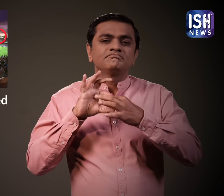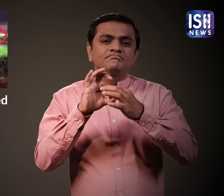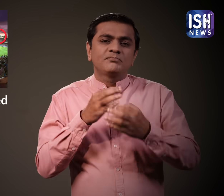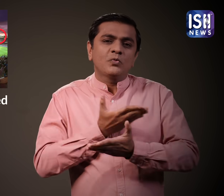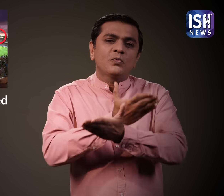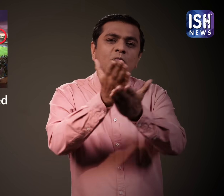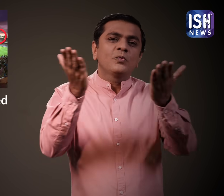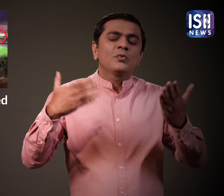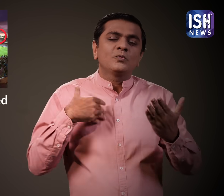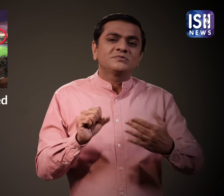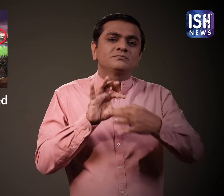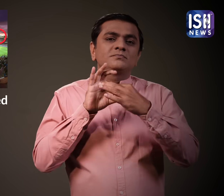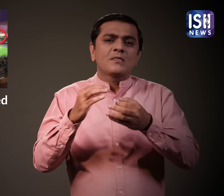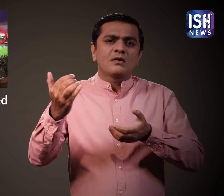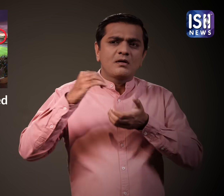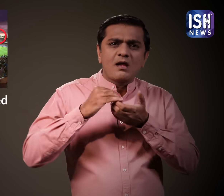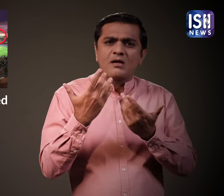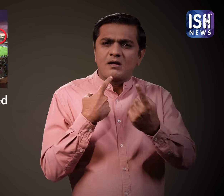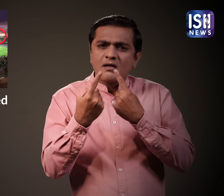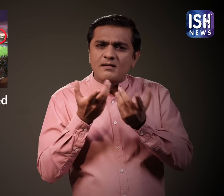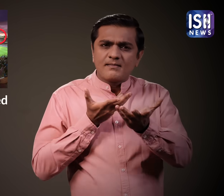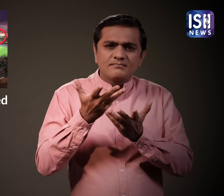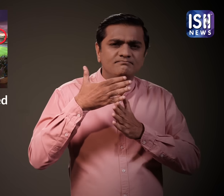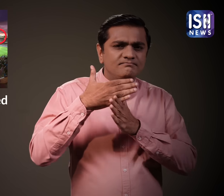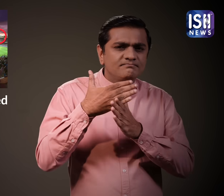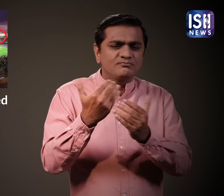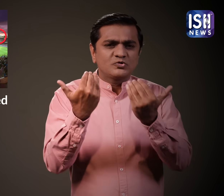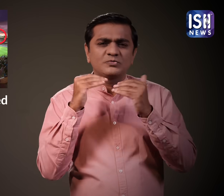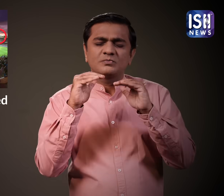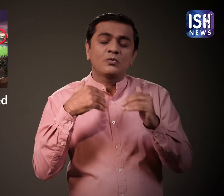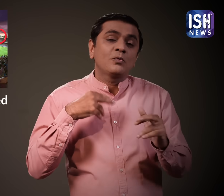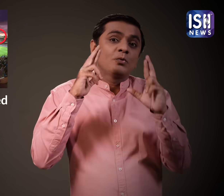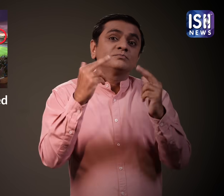मुझे यकीन है कि भारत को आयोसी से लगातार समर्थन मिलता रहेगा